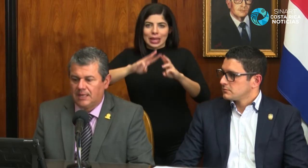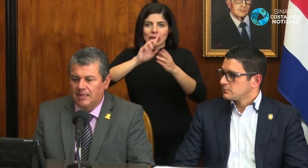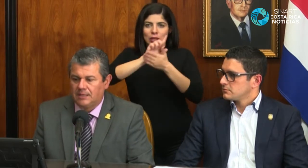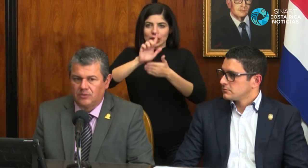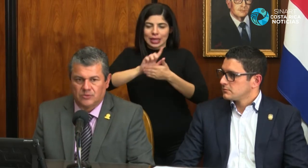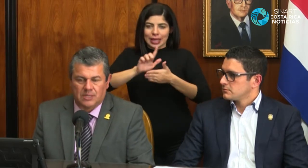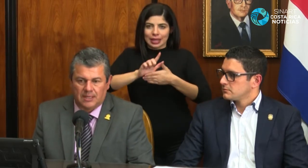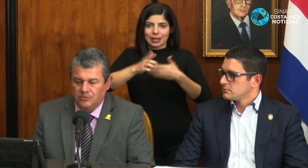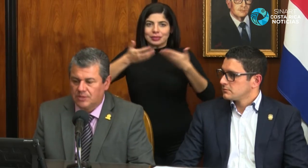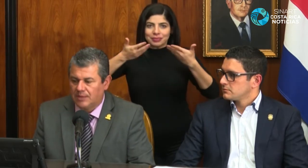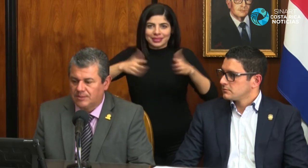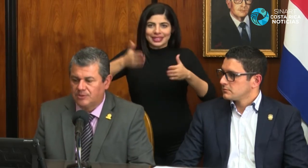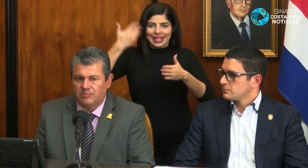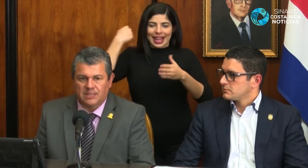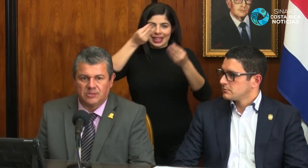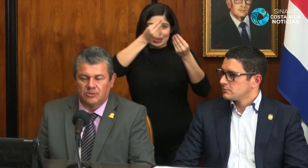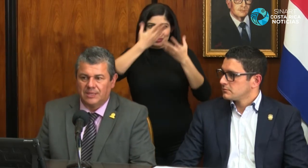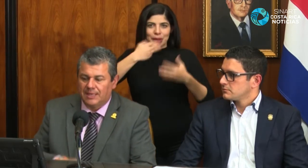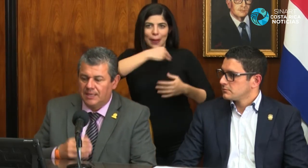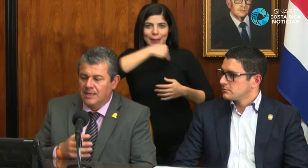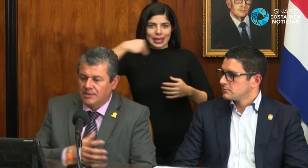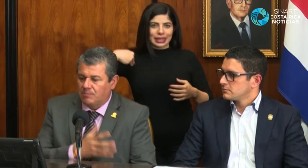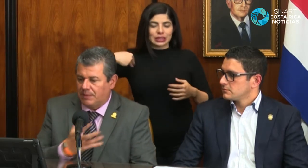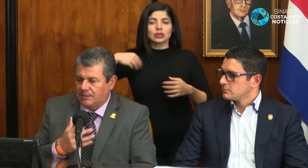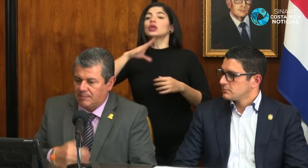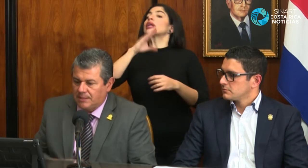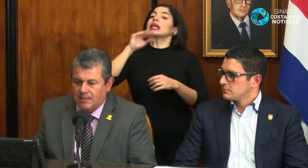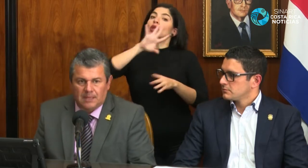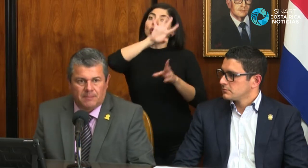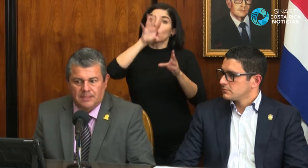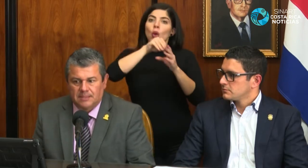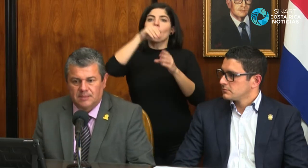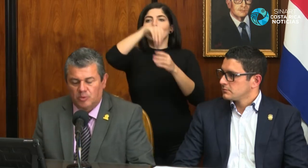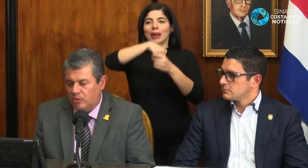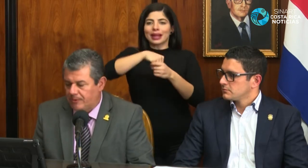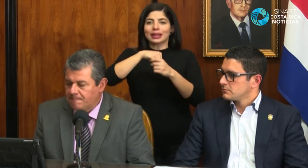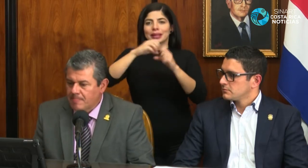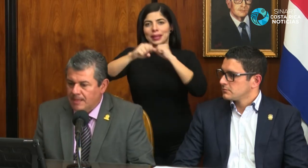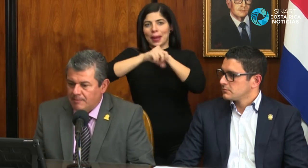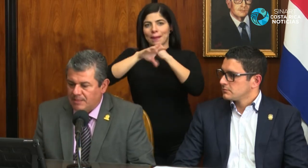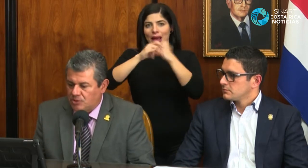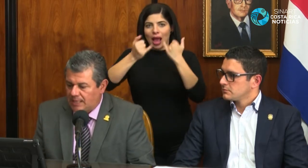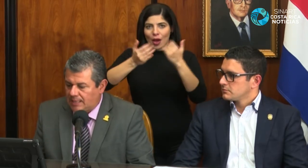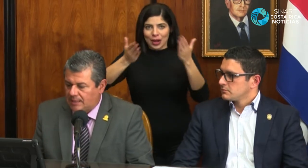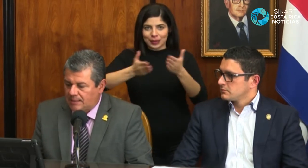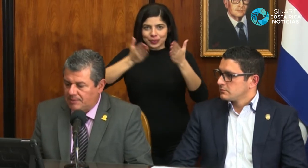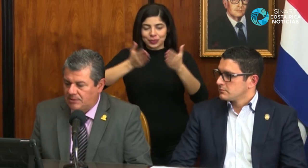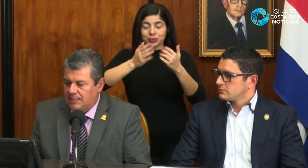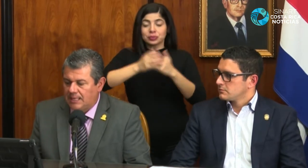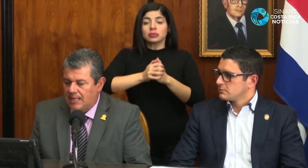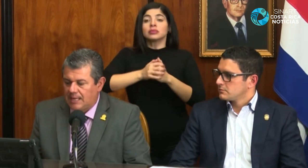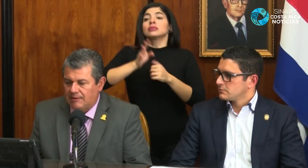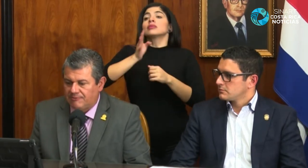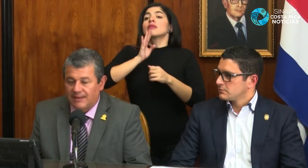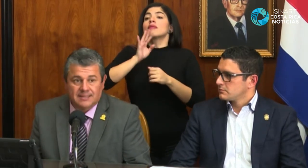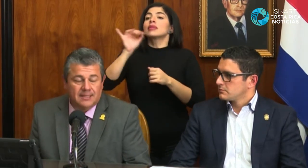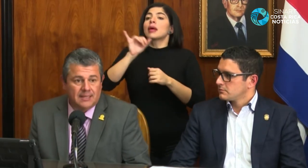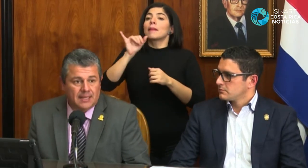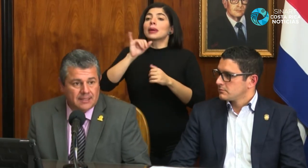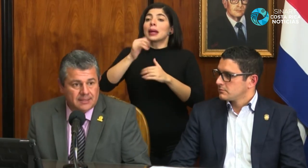que ya nos ha anunciado el señor ministro y que son parte también de la campaña que se promueve. Mencionar en términos de